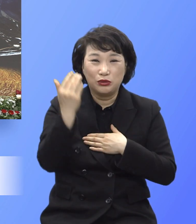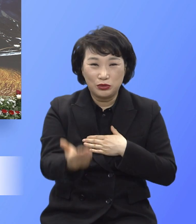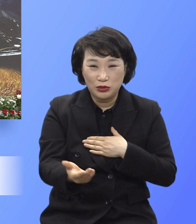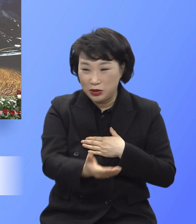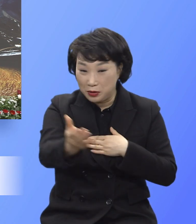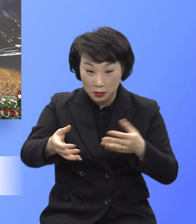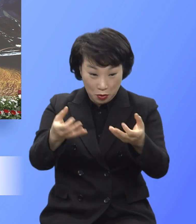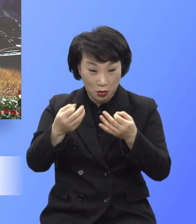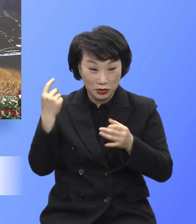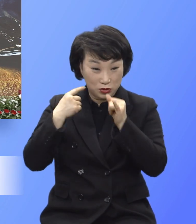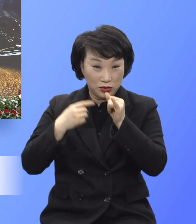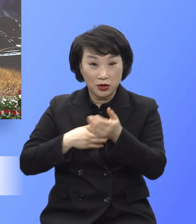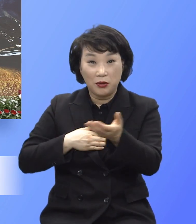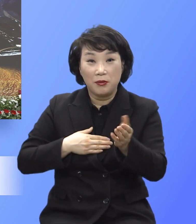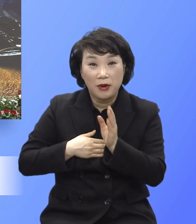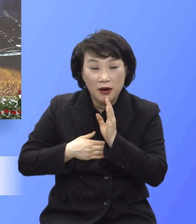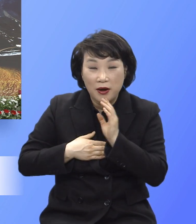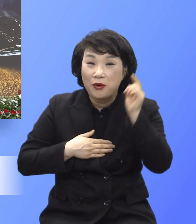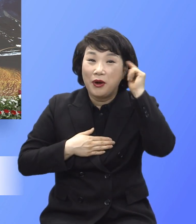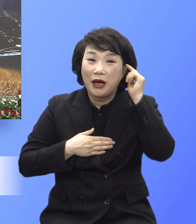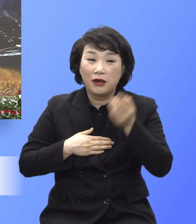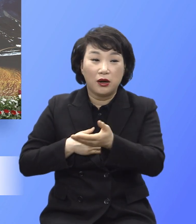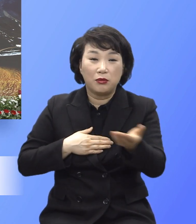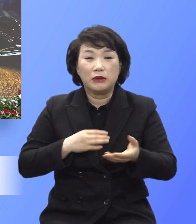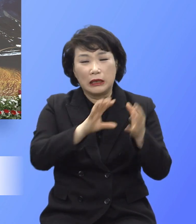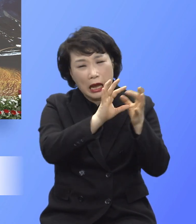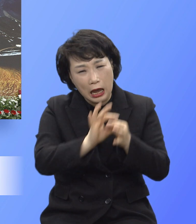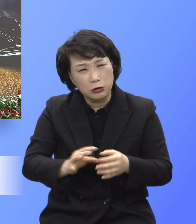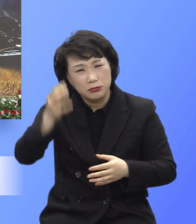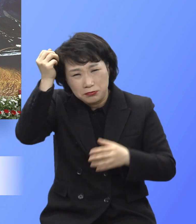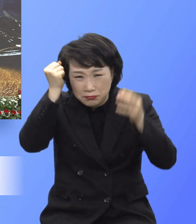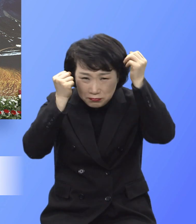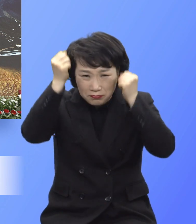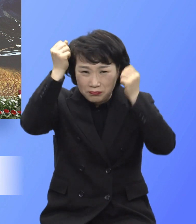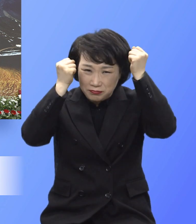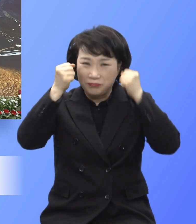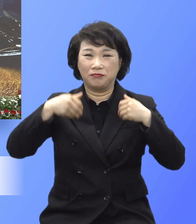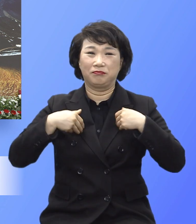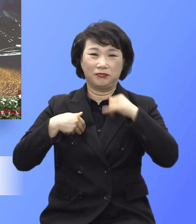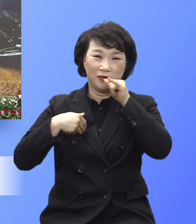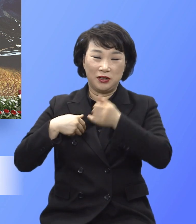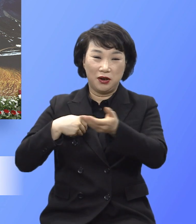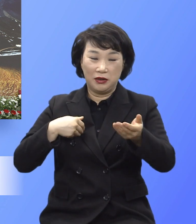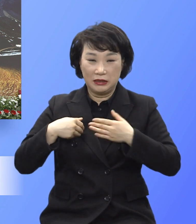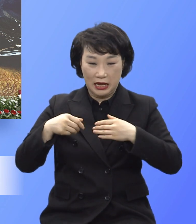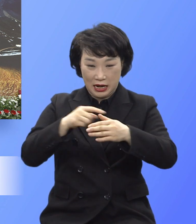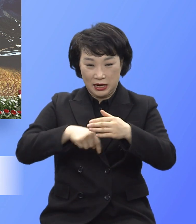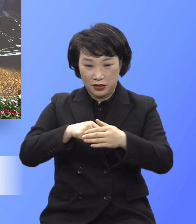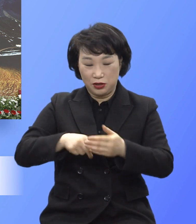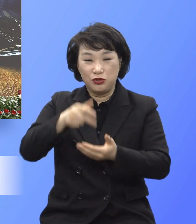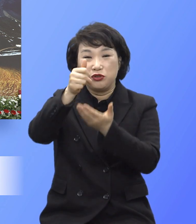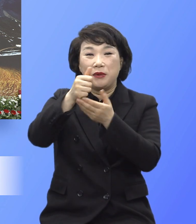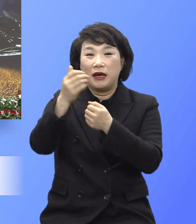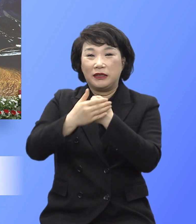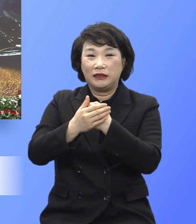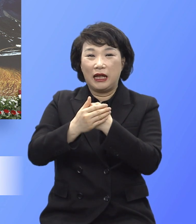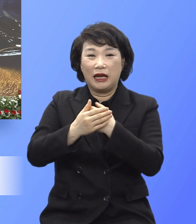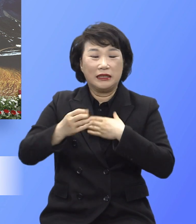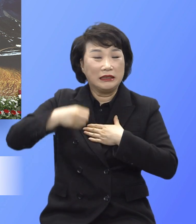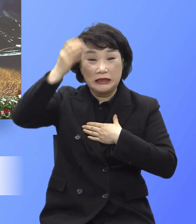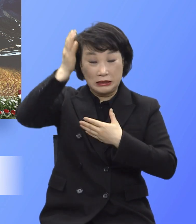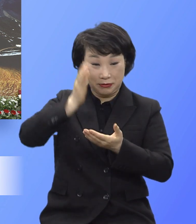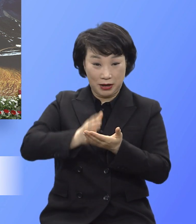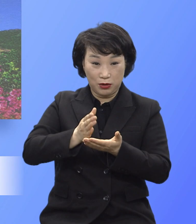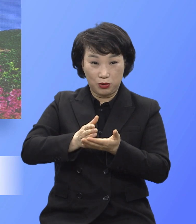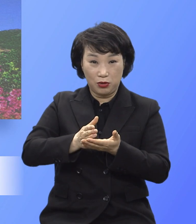듣잖아요. 왜 듣느냐? 계속 기억하고 내 속에서 은혜 가진 것을